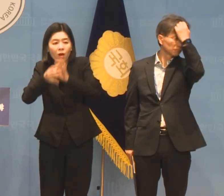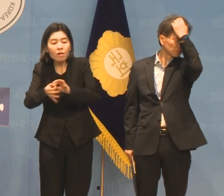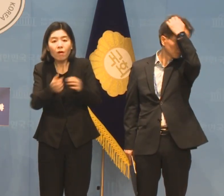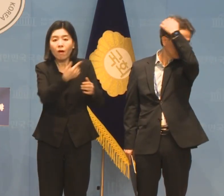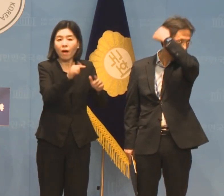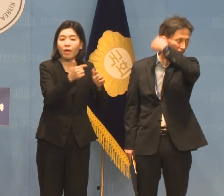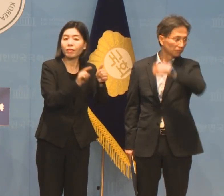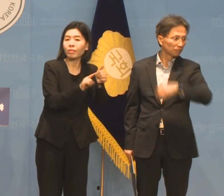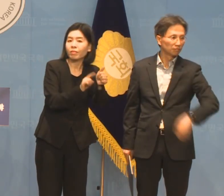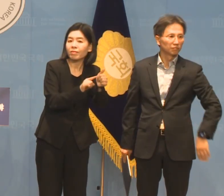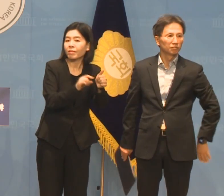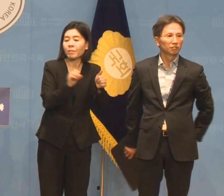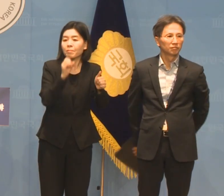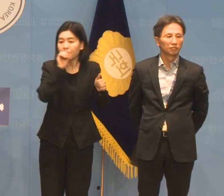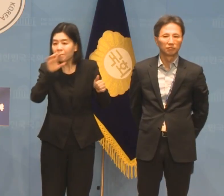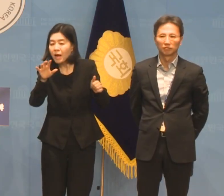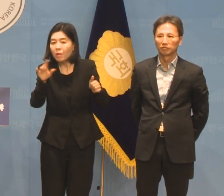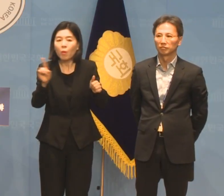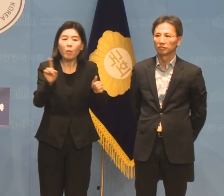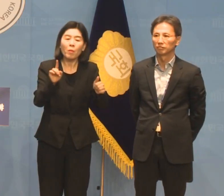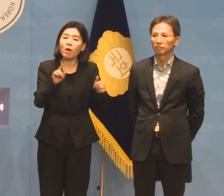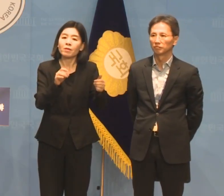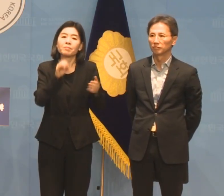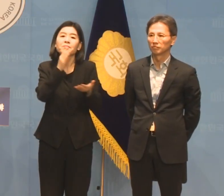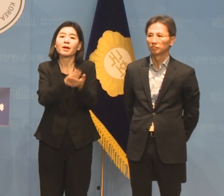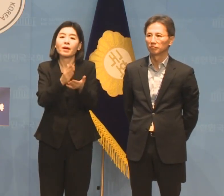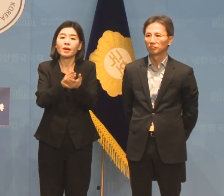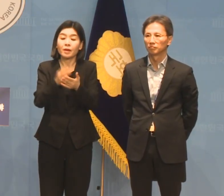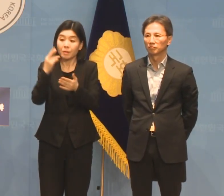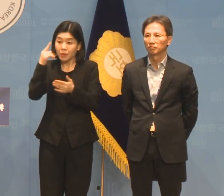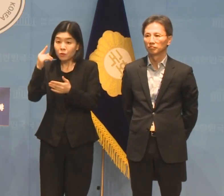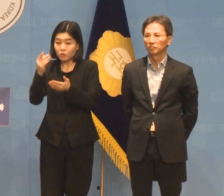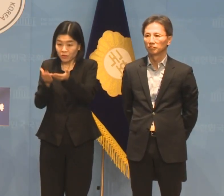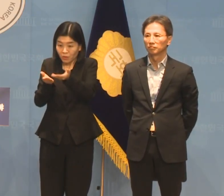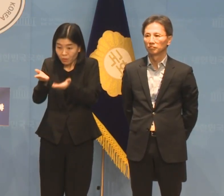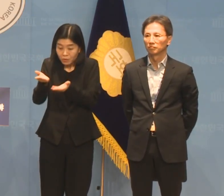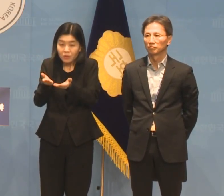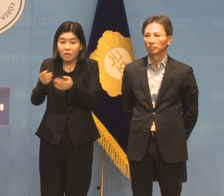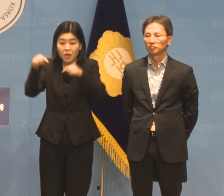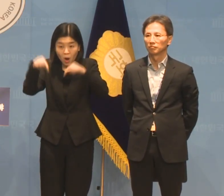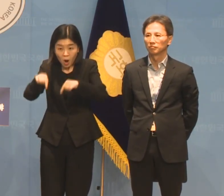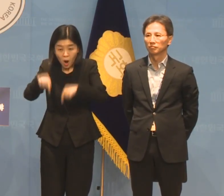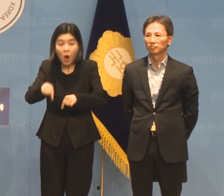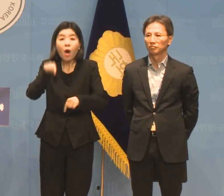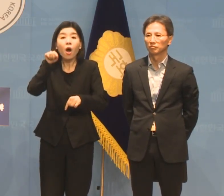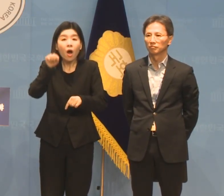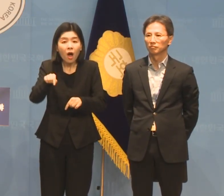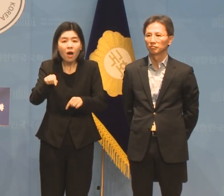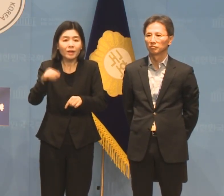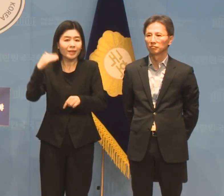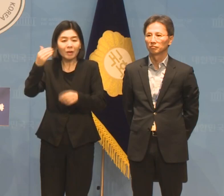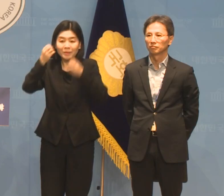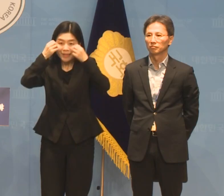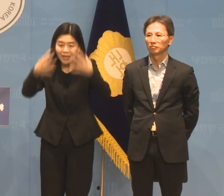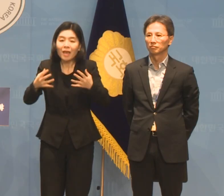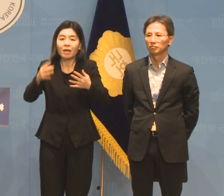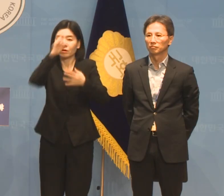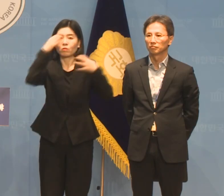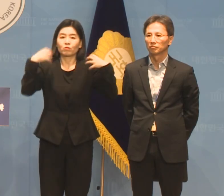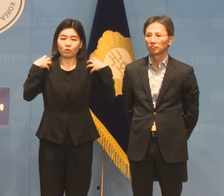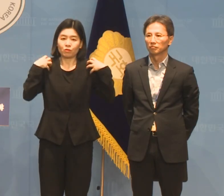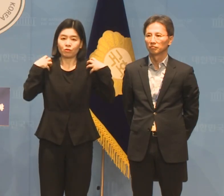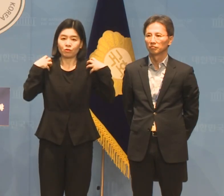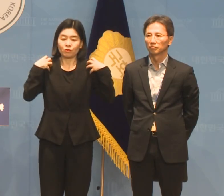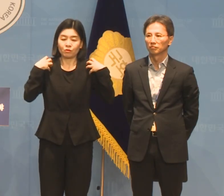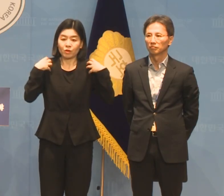마십시오. 미국과의 통상협상은 다음 정부가 정권 교체를 해낸 우리 민주당